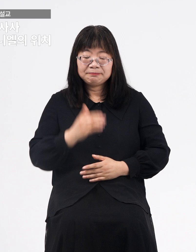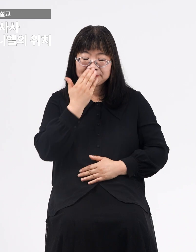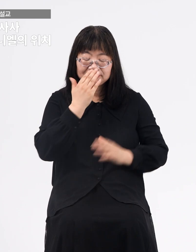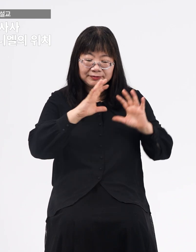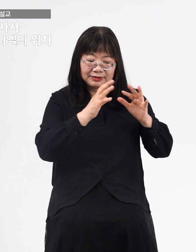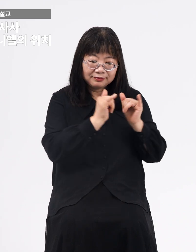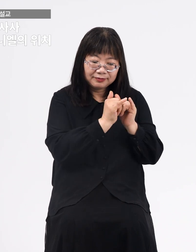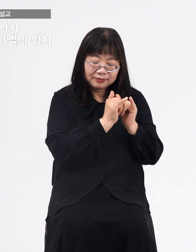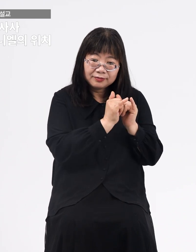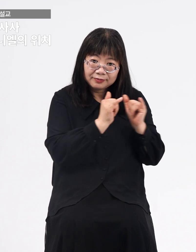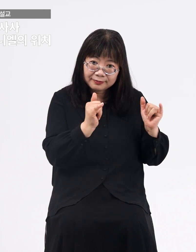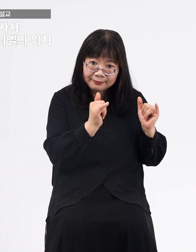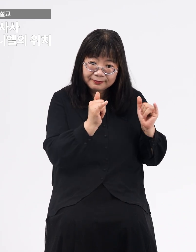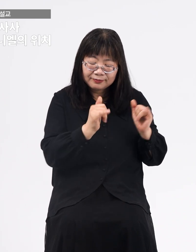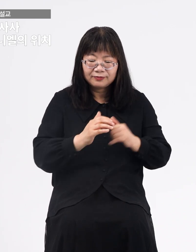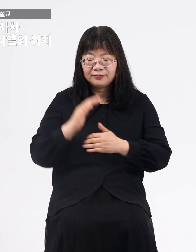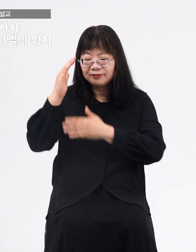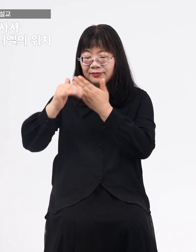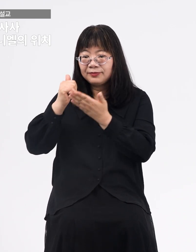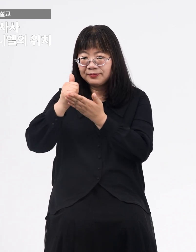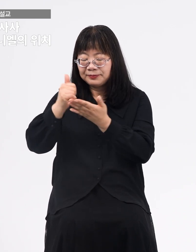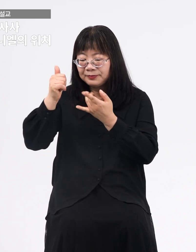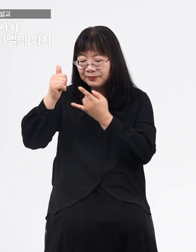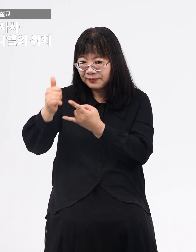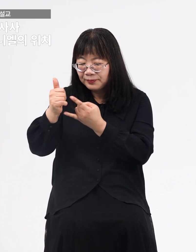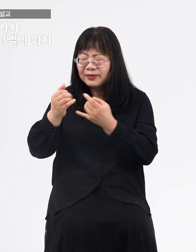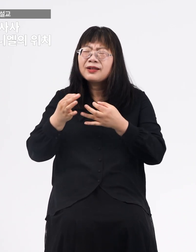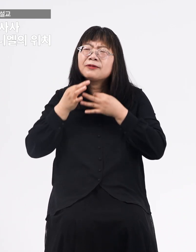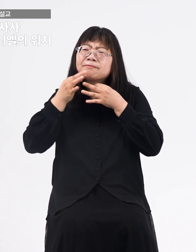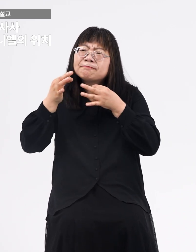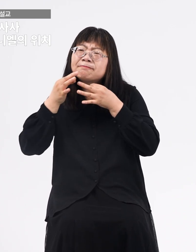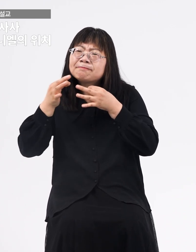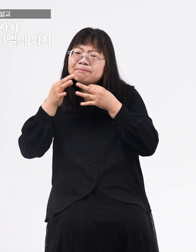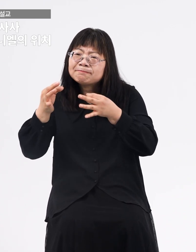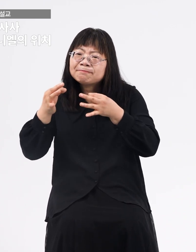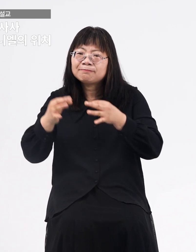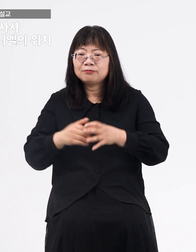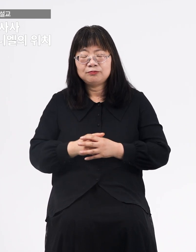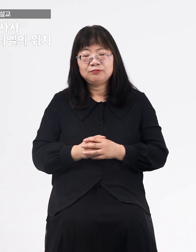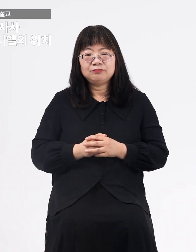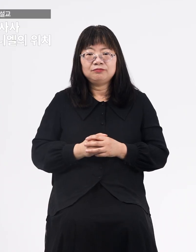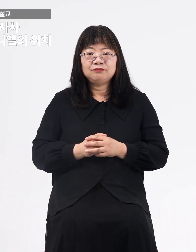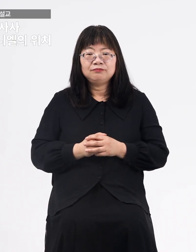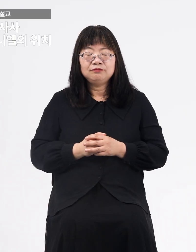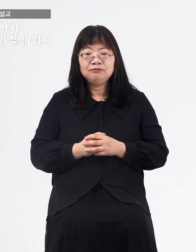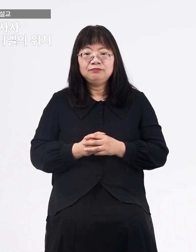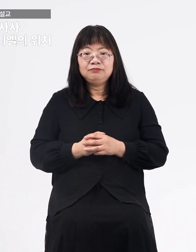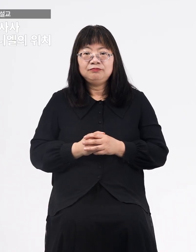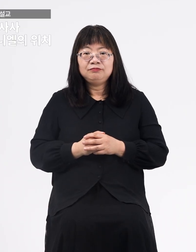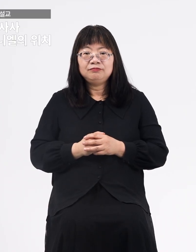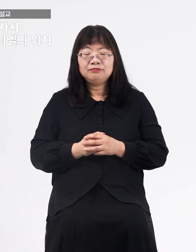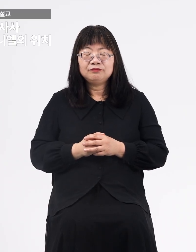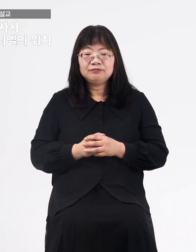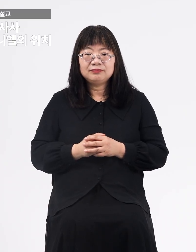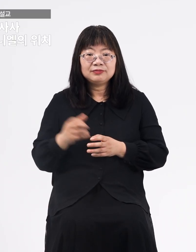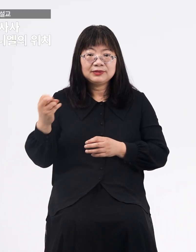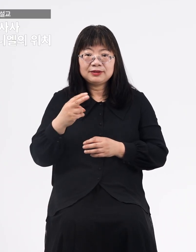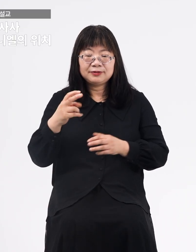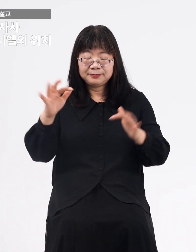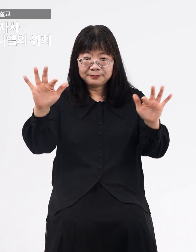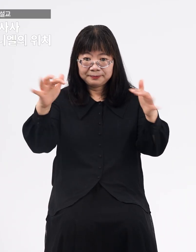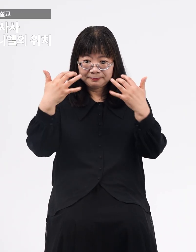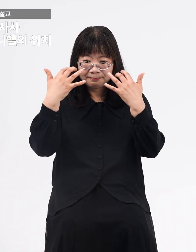이스라엘 자손이 여호와께 부르짖음에, 자, 앞을 한번